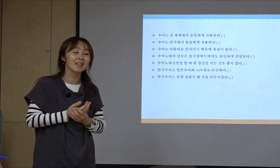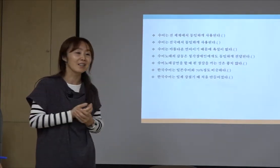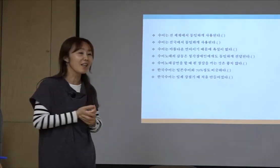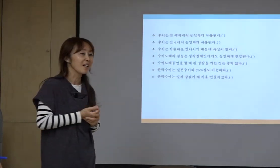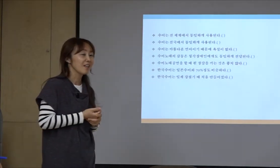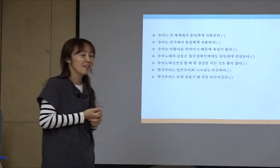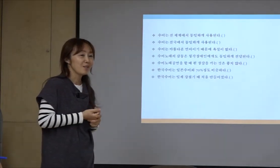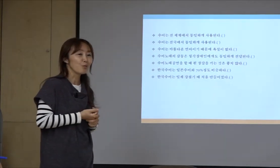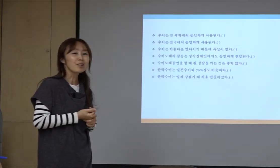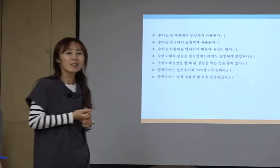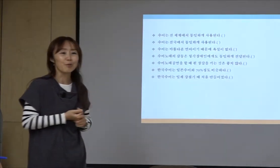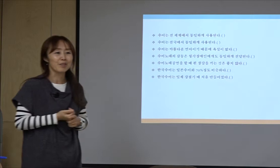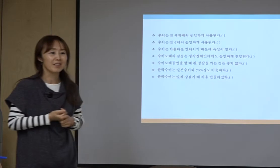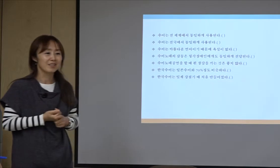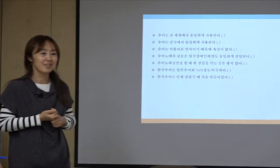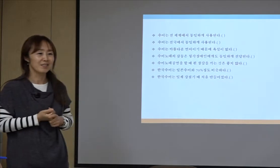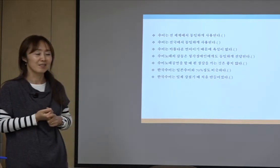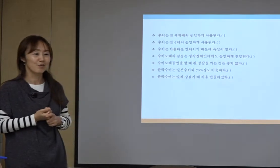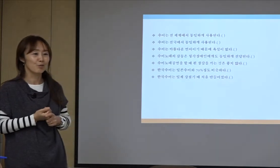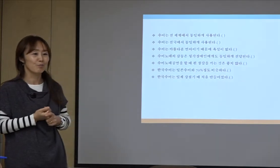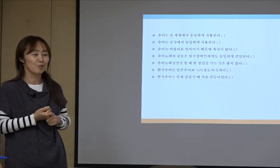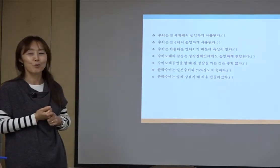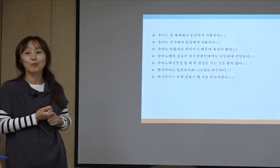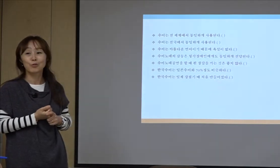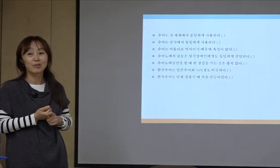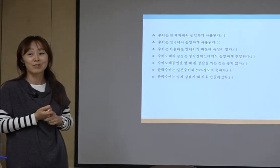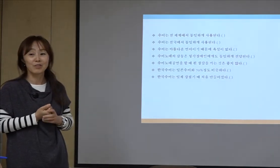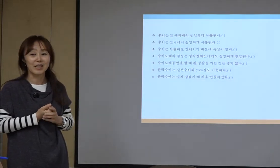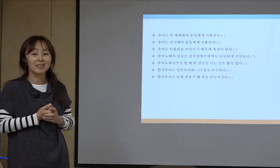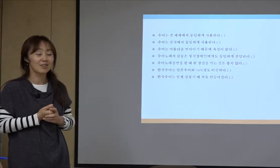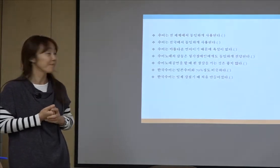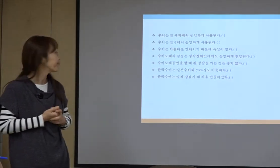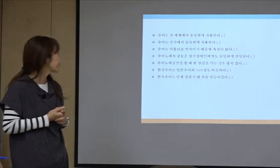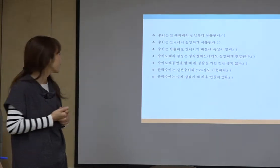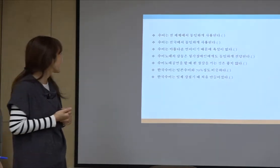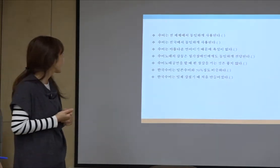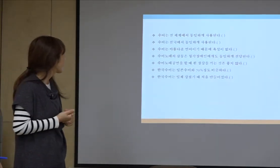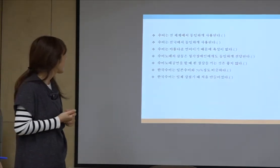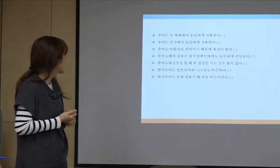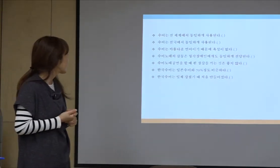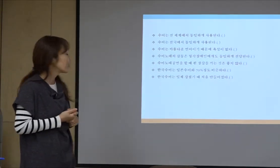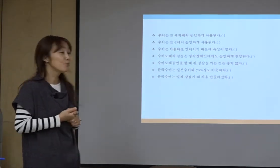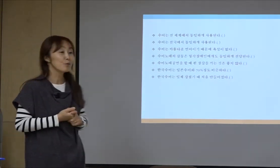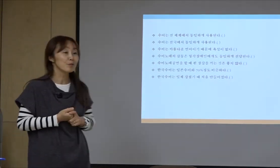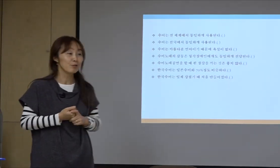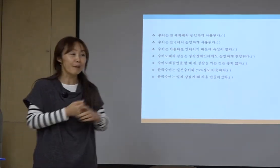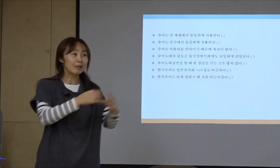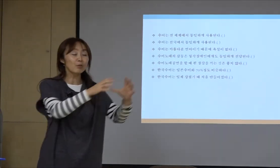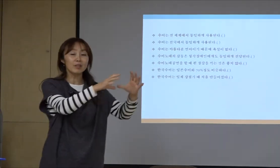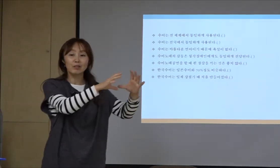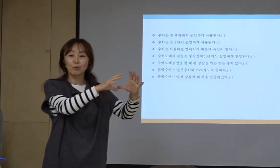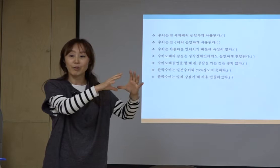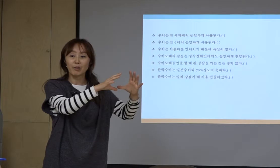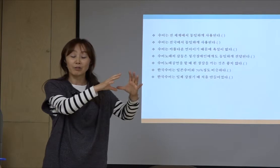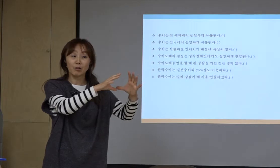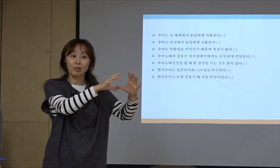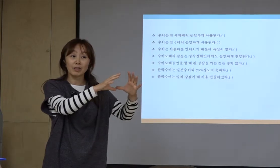끼는데 농민들이 볼 때는 좀 좋은 건 아니죠. 그리고 우리 방송 같은 거 보면 거기다